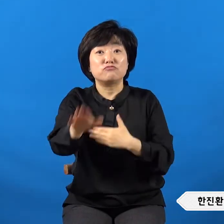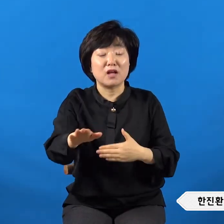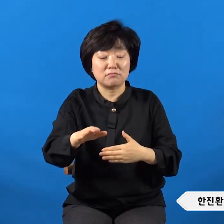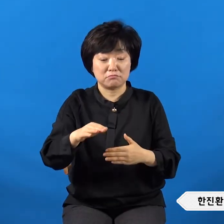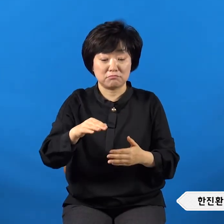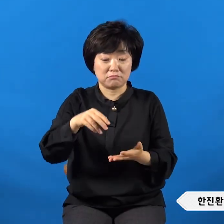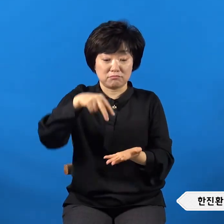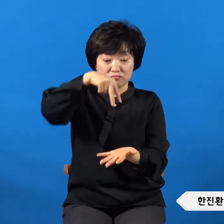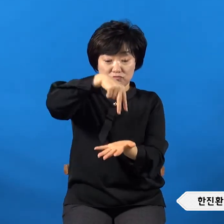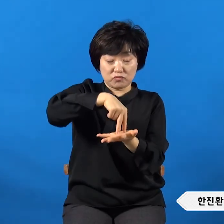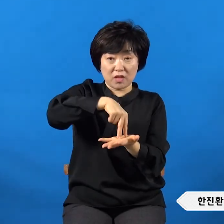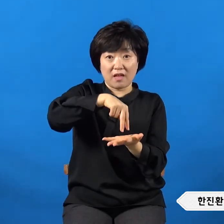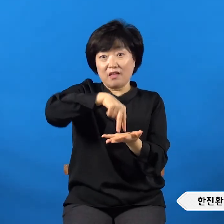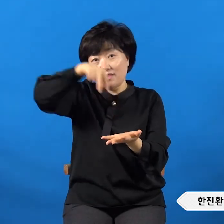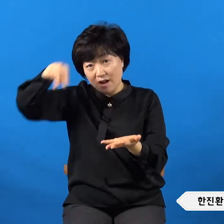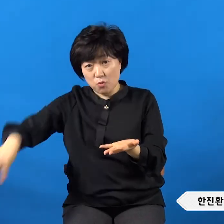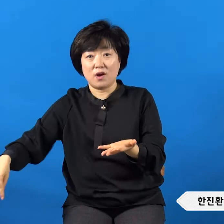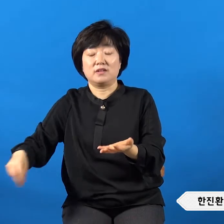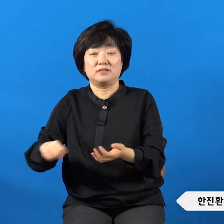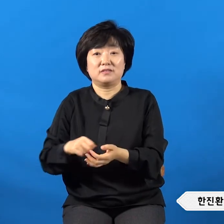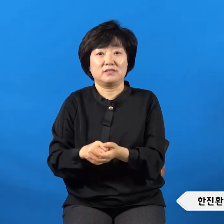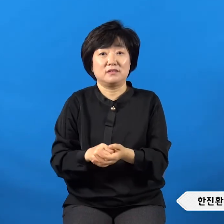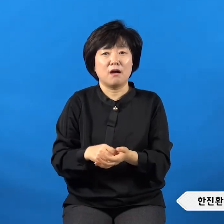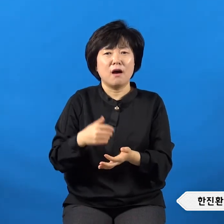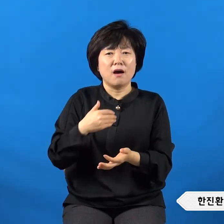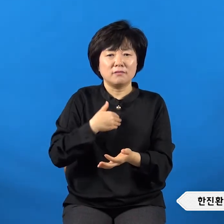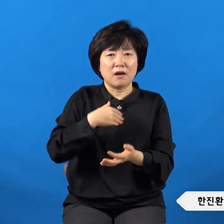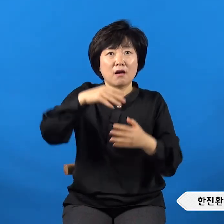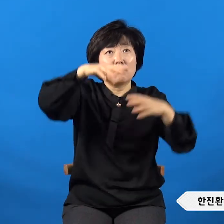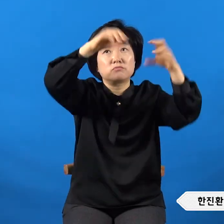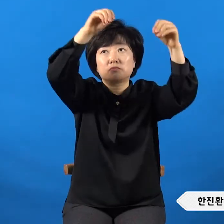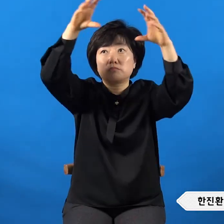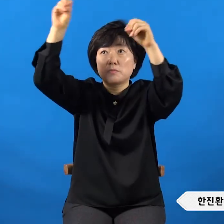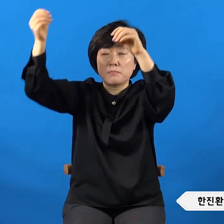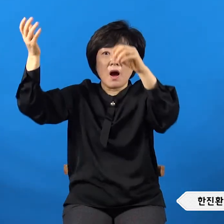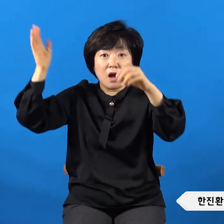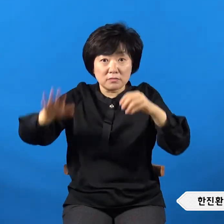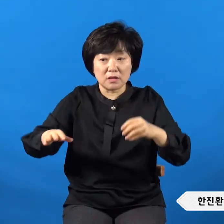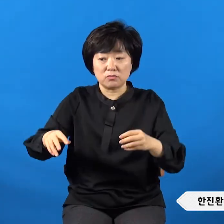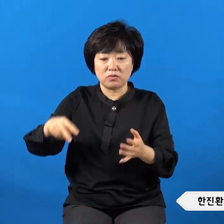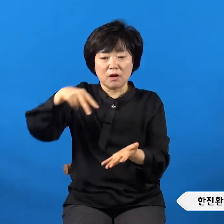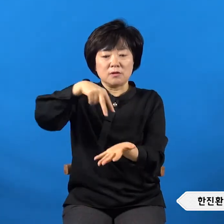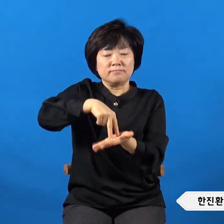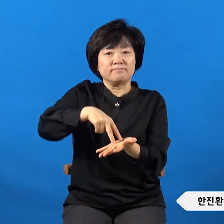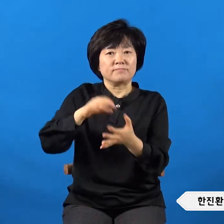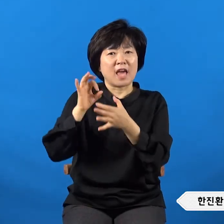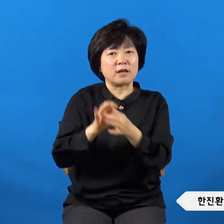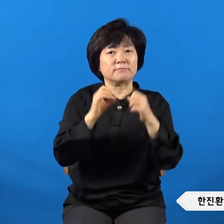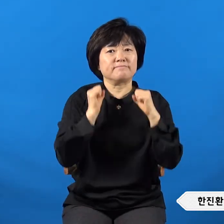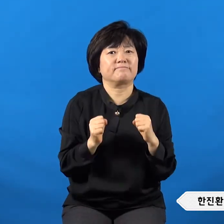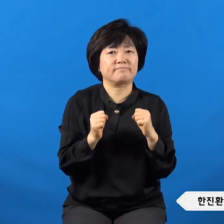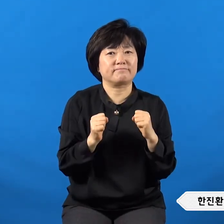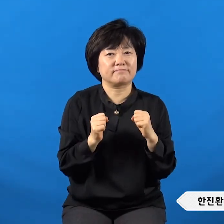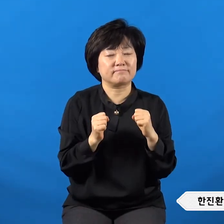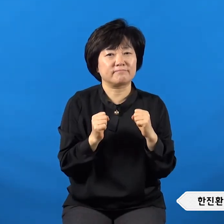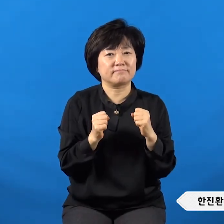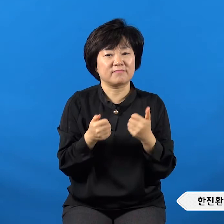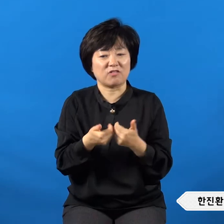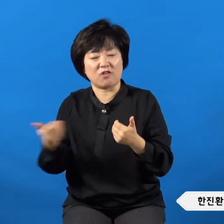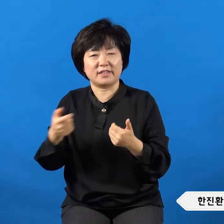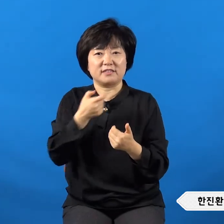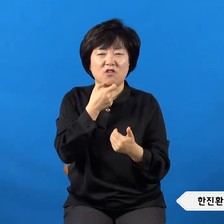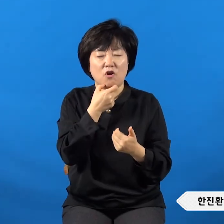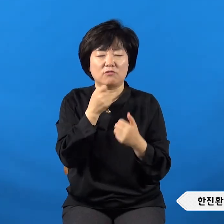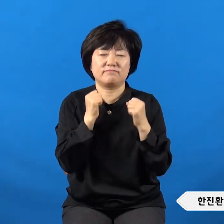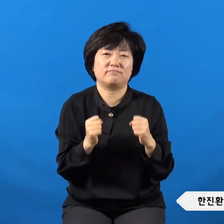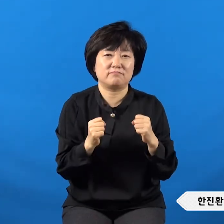합니다. 불이 꺼졌는데도 끝까지 나는 무대에 남겠다 할 사람도 없고, 또 해서도 안 되고, 또